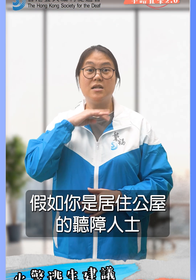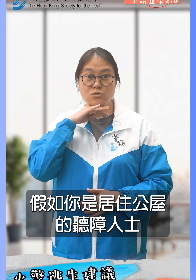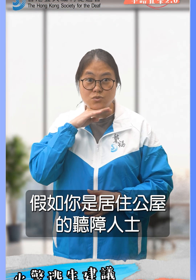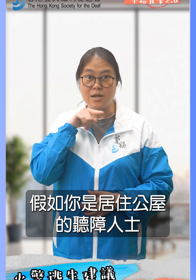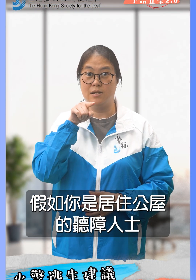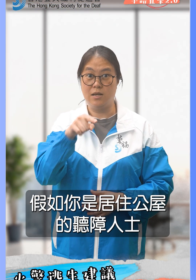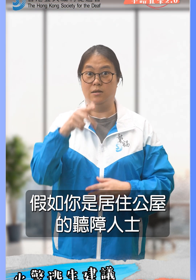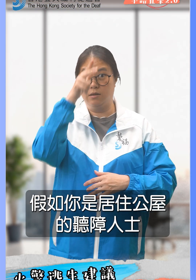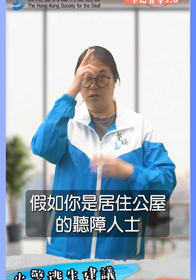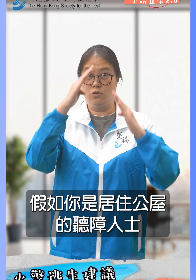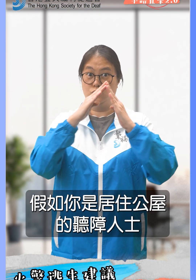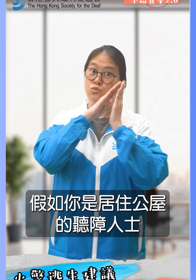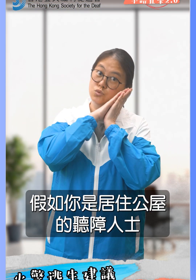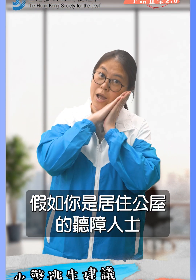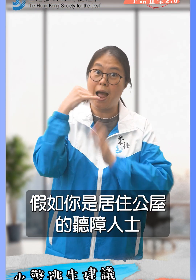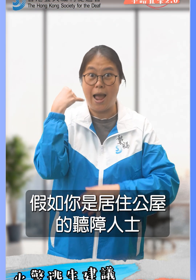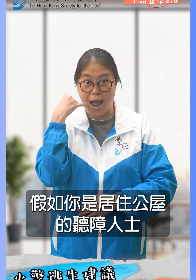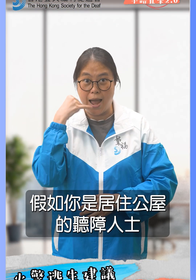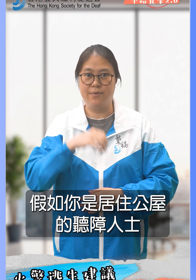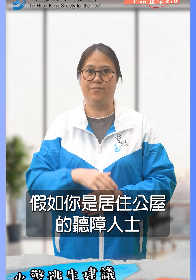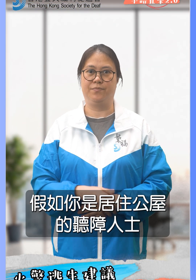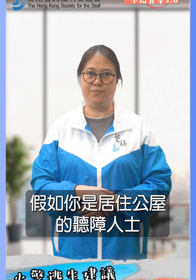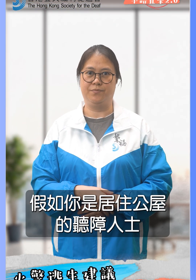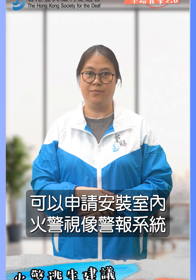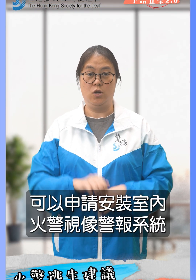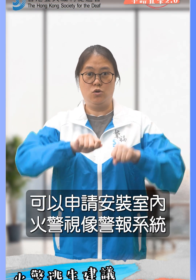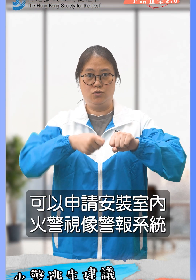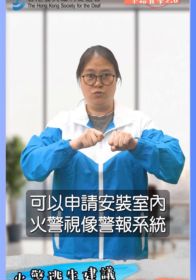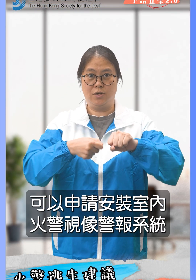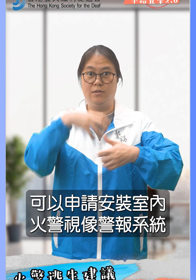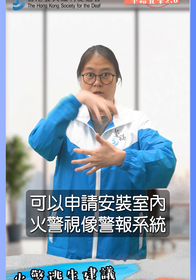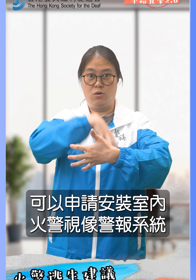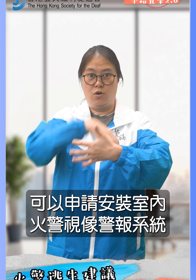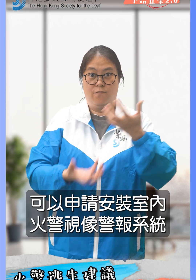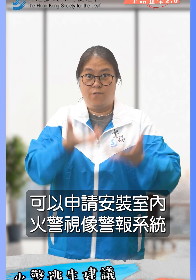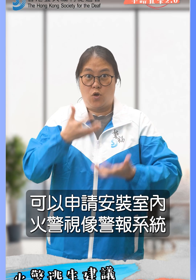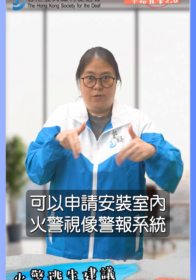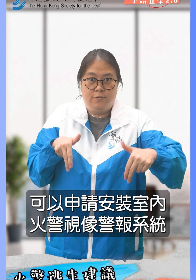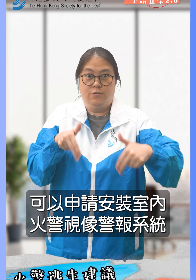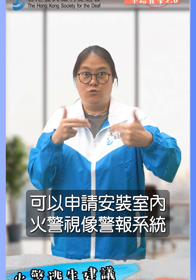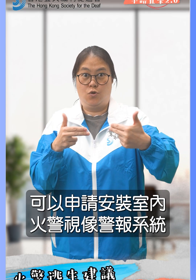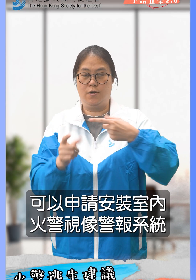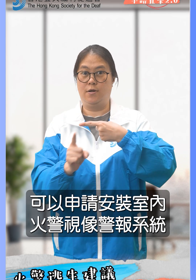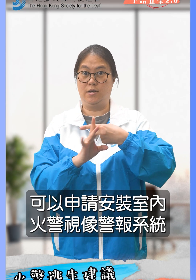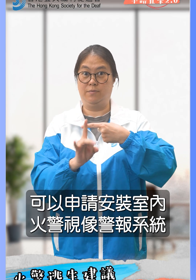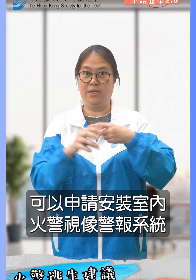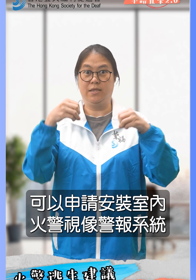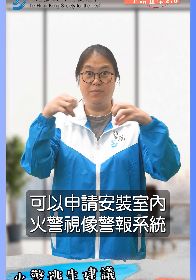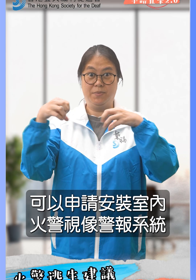假如你係居住公屋嘅聽障人士，可以申請安裝室內火警視像警報系